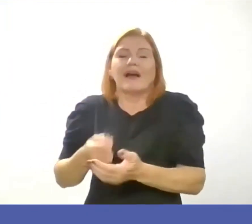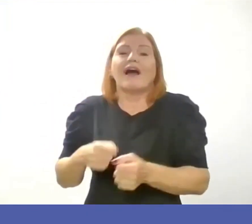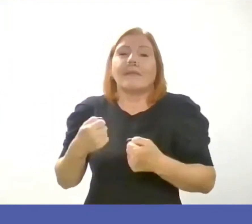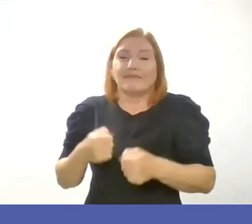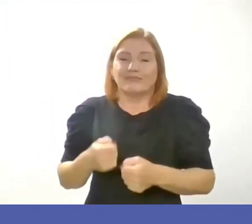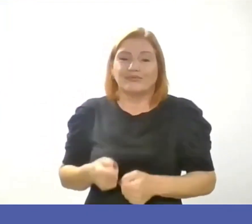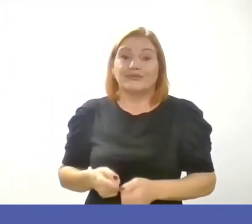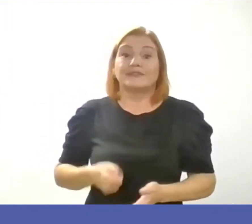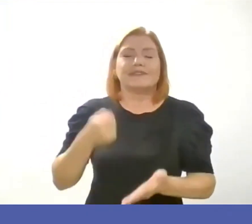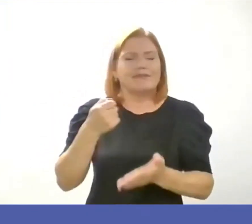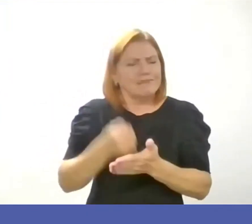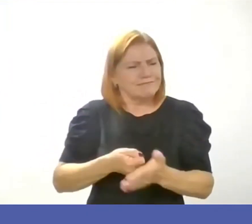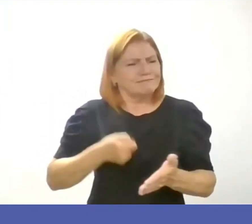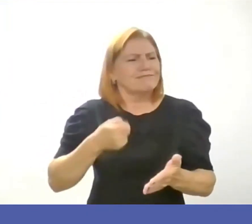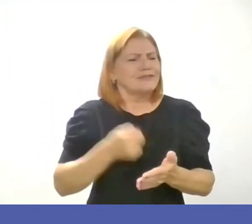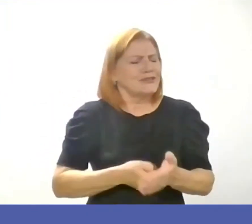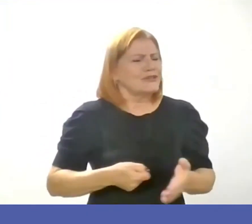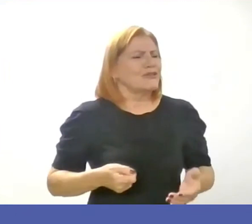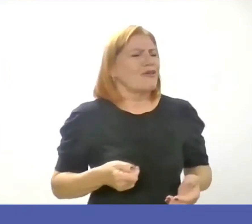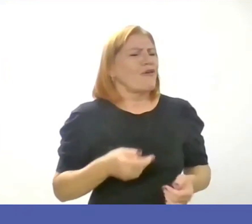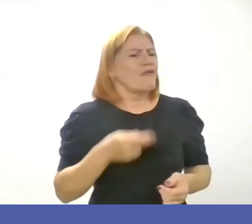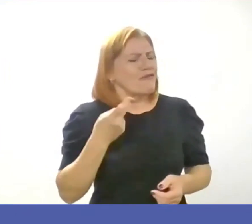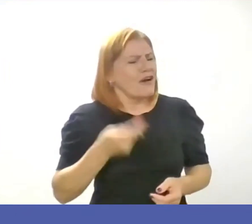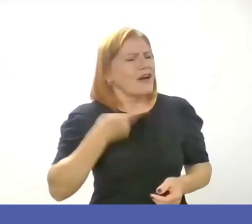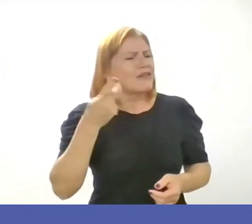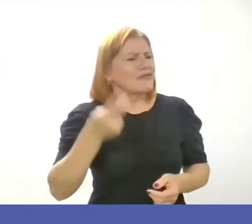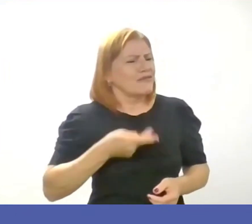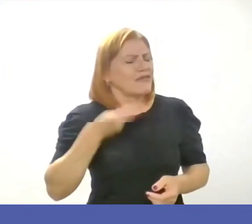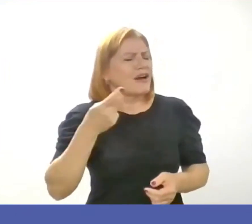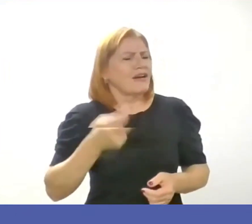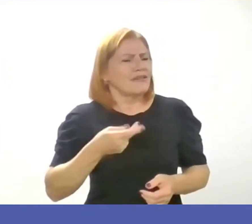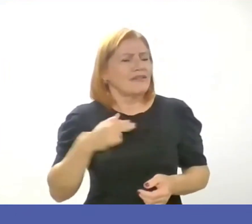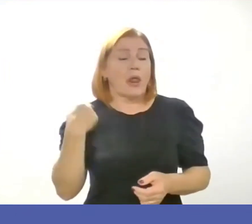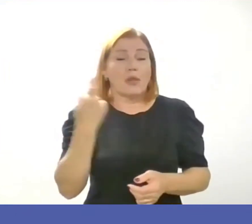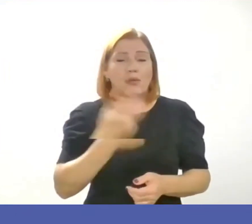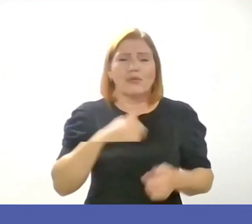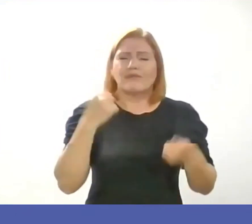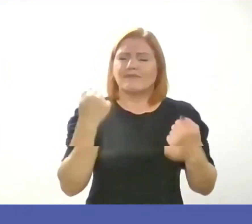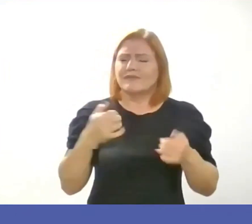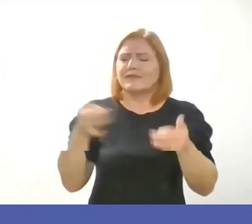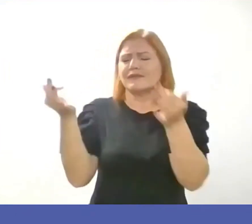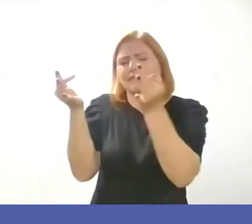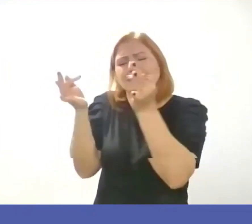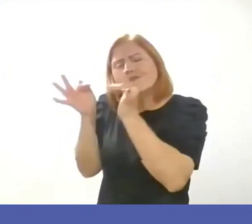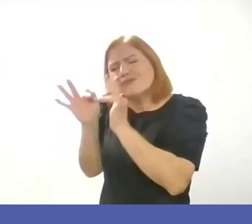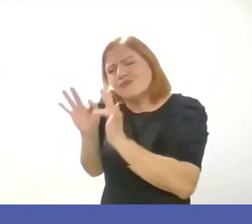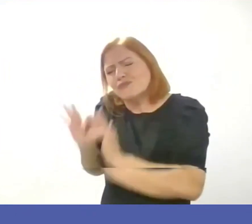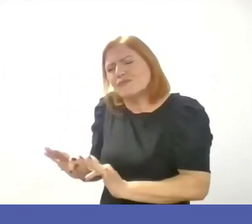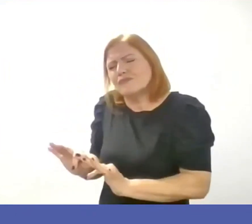manter-nos humildes, vamos nos manter com espírito contrito,